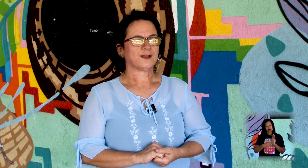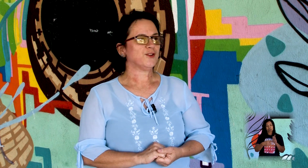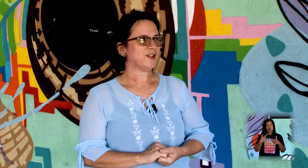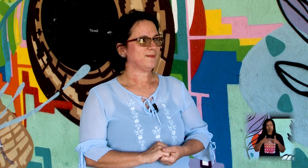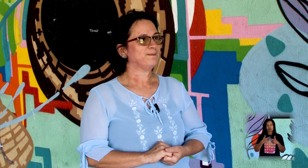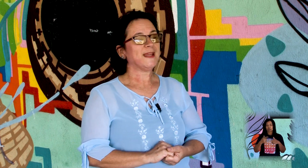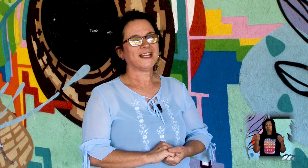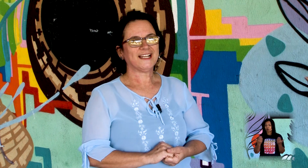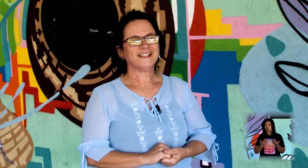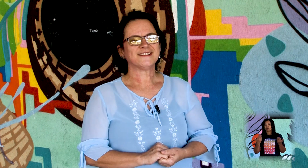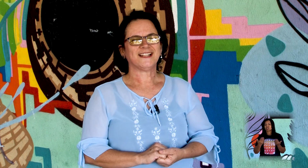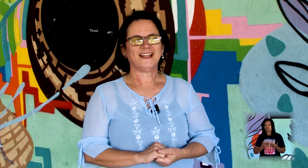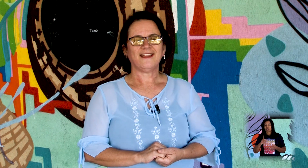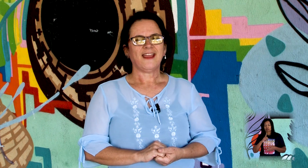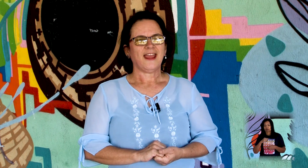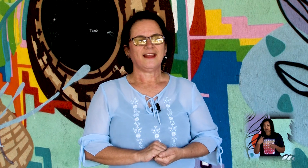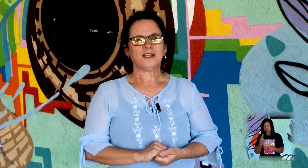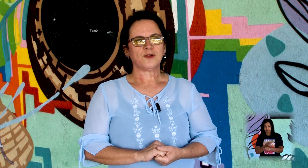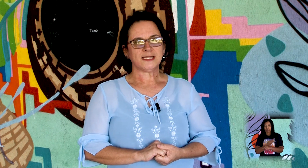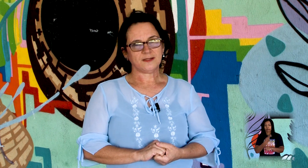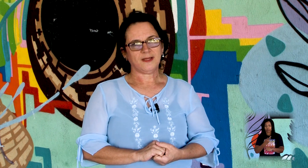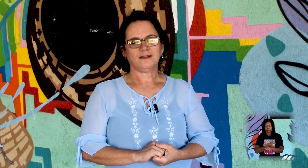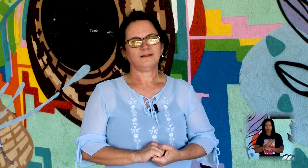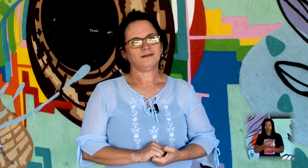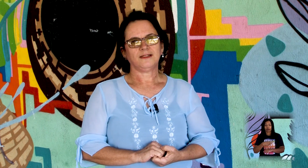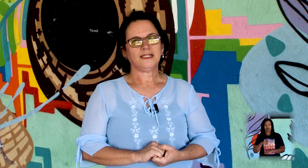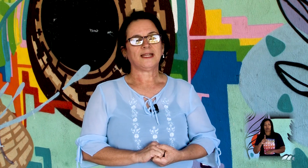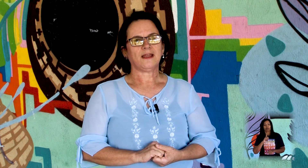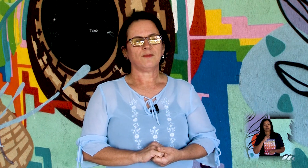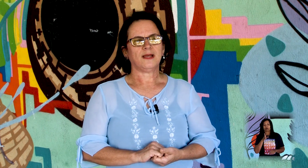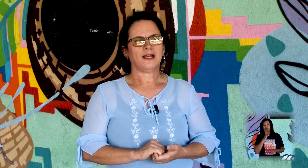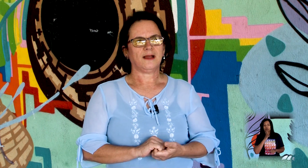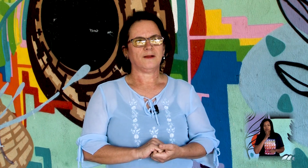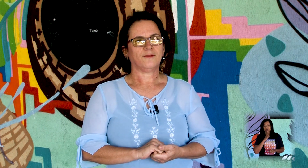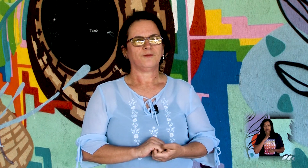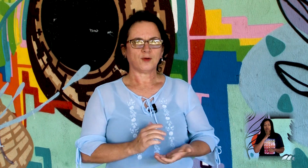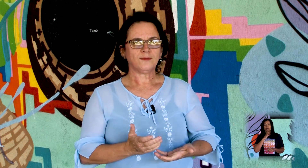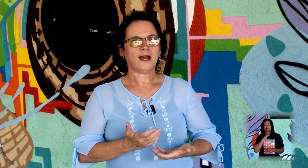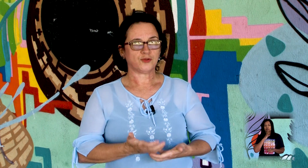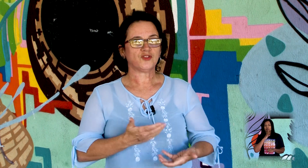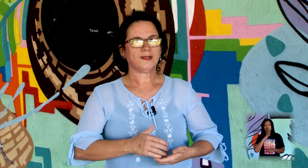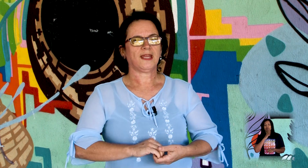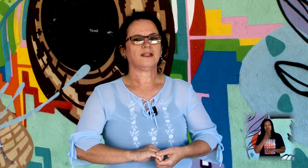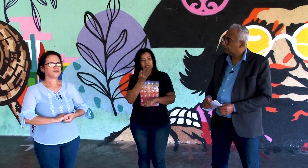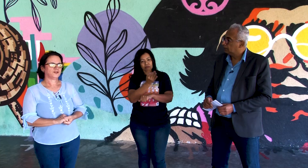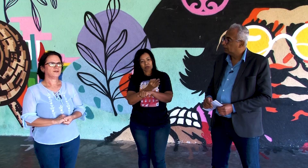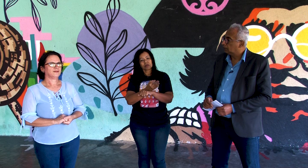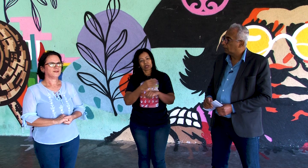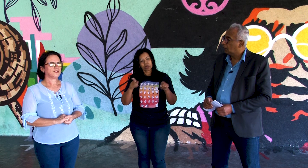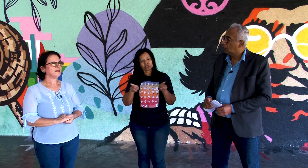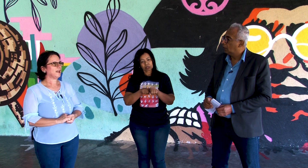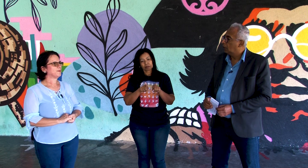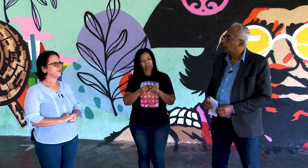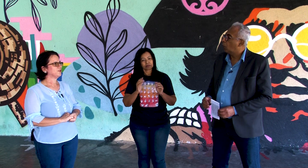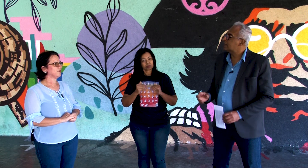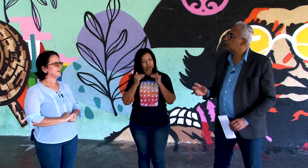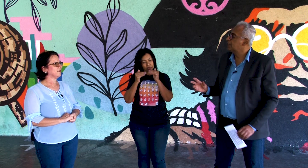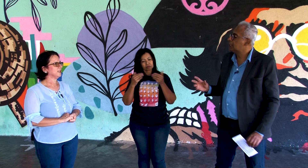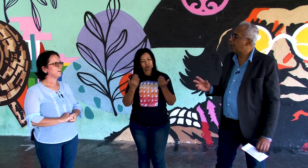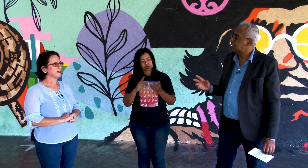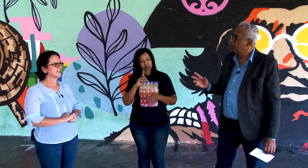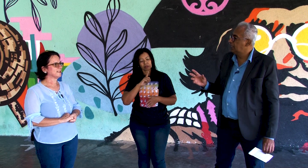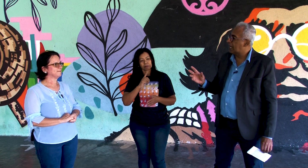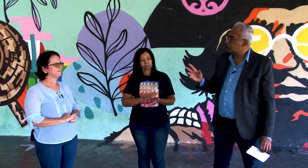a busca hoje é bem grande, né, é ter conhecimento e ter uma faculdade, hoje tem, de intérprete. Quais